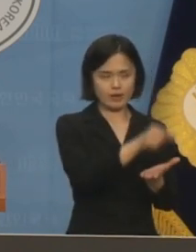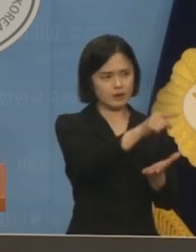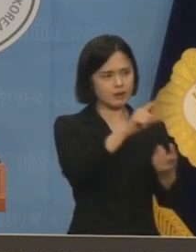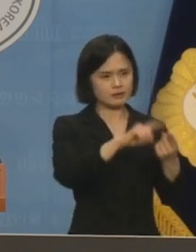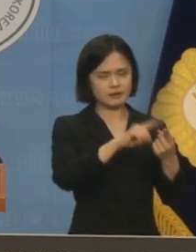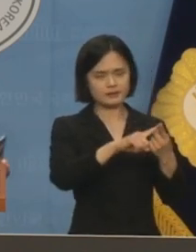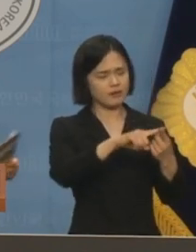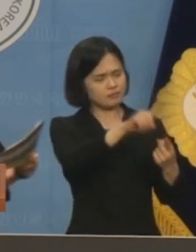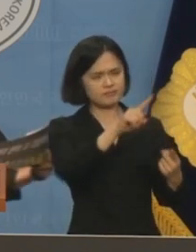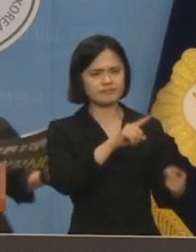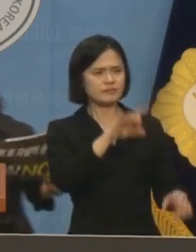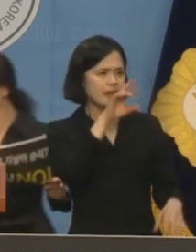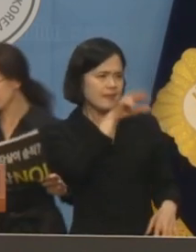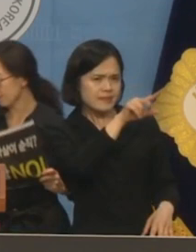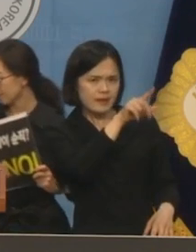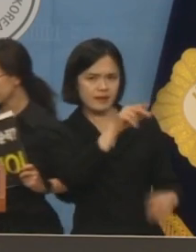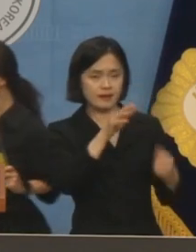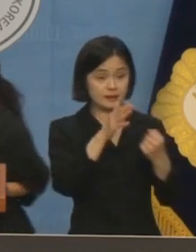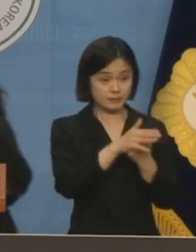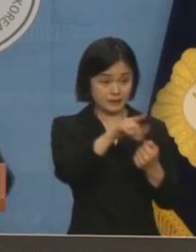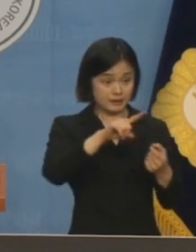문책을 요구한다.